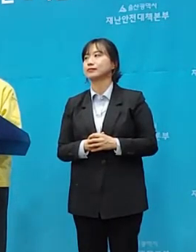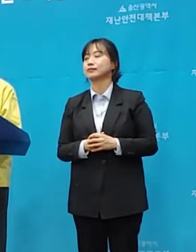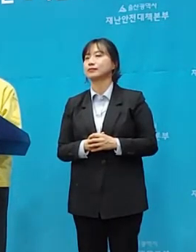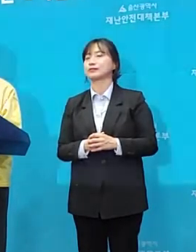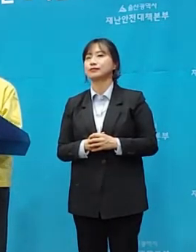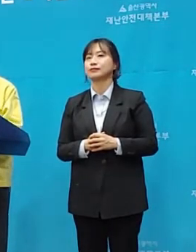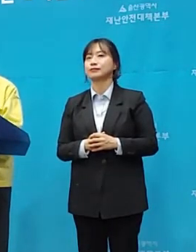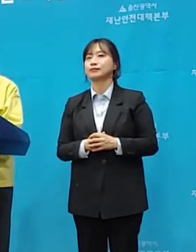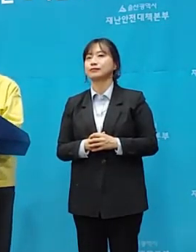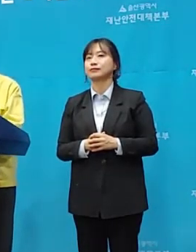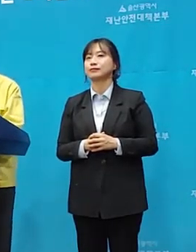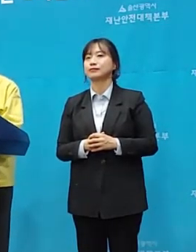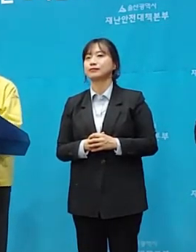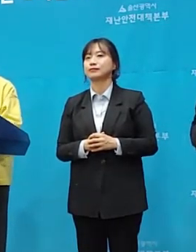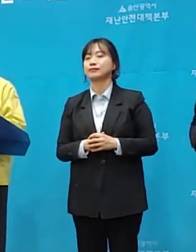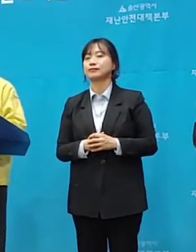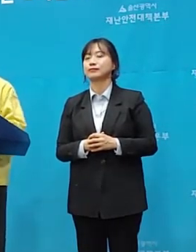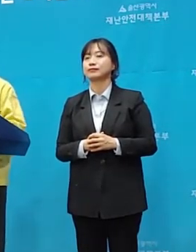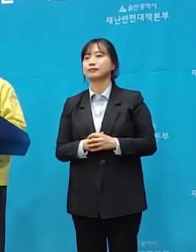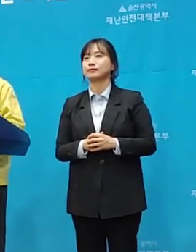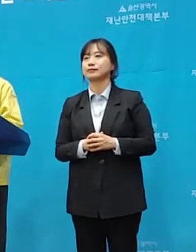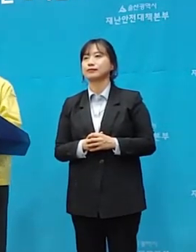경우는 얼마나? 예,